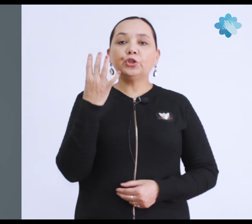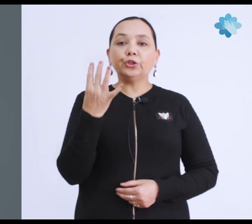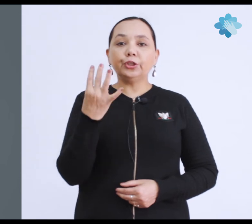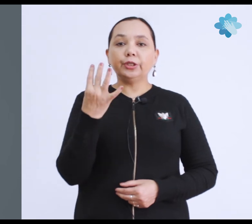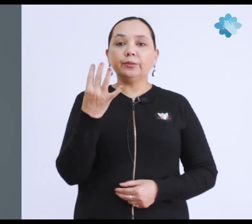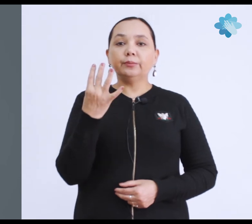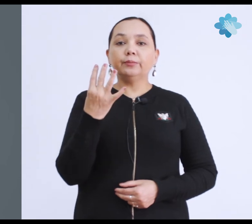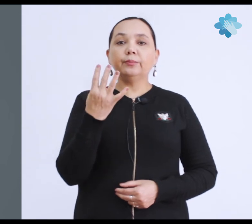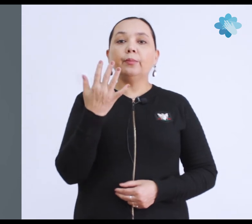четыре,